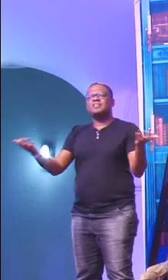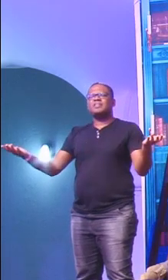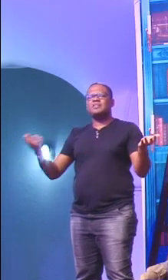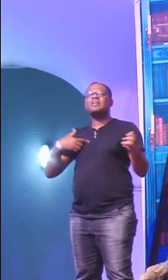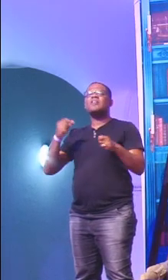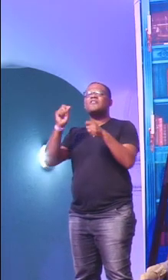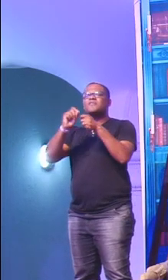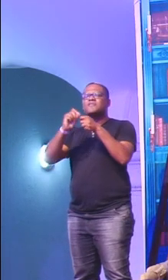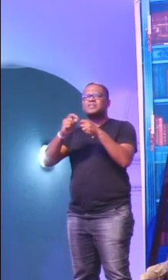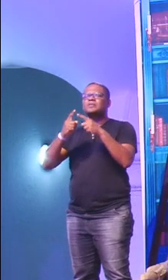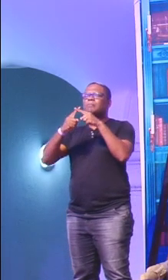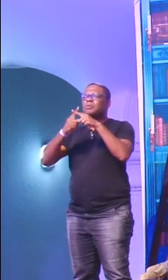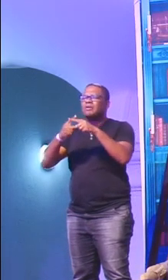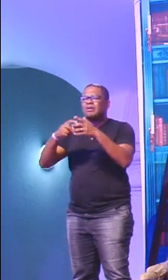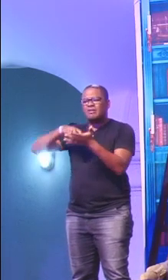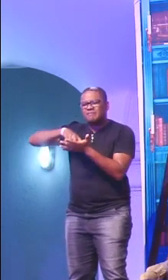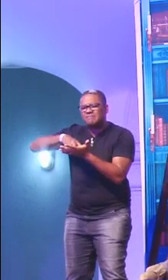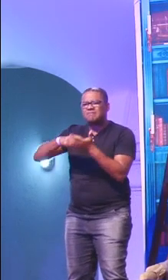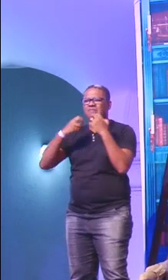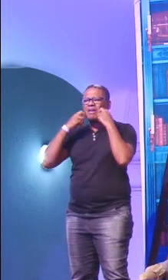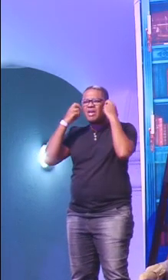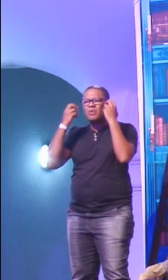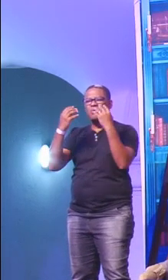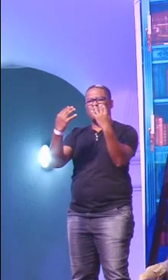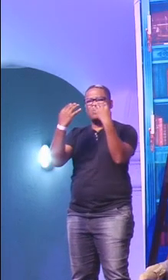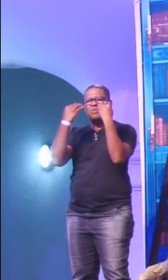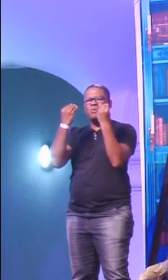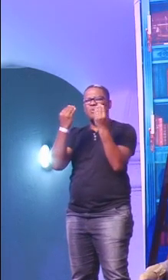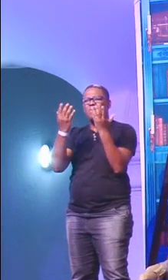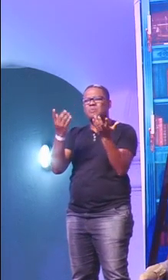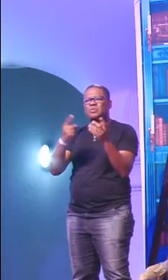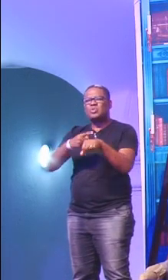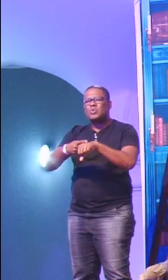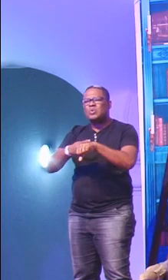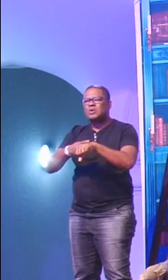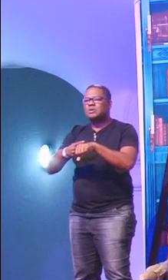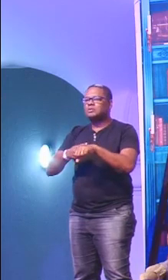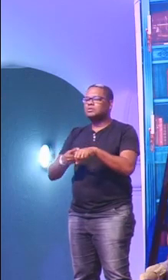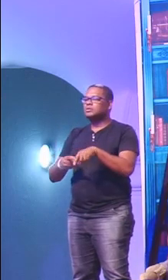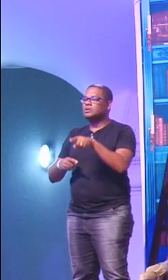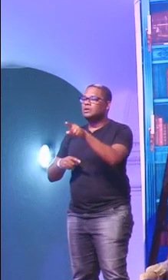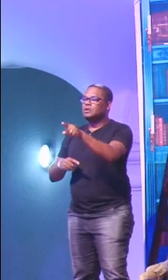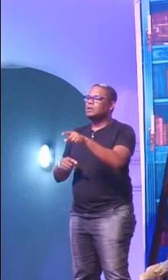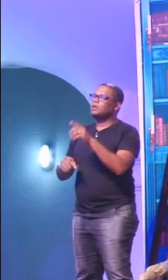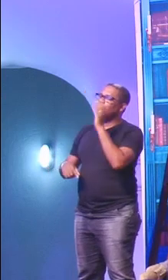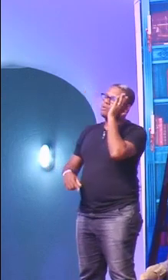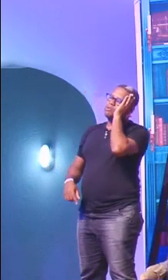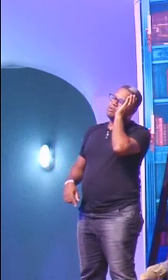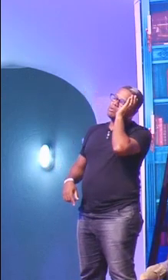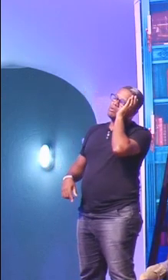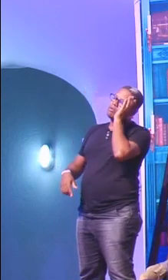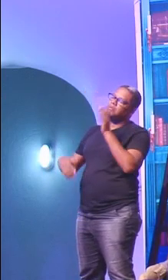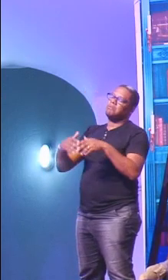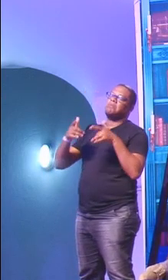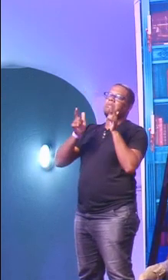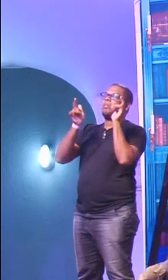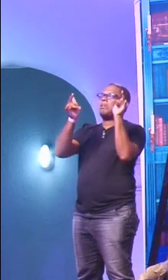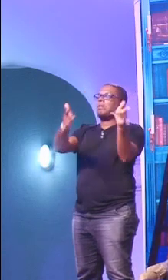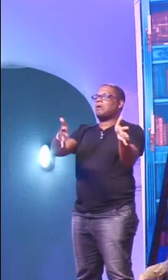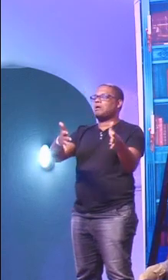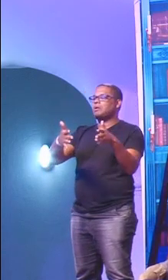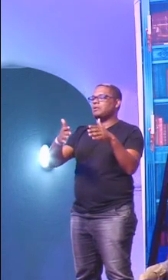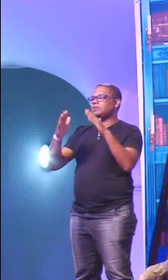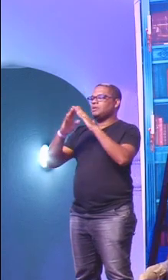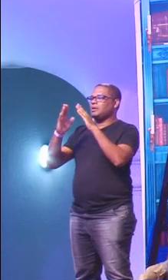eu fiz para merecer essa humilhação? Naquela noite, Rafik dormiu nu ao relento. Era início